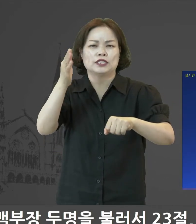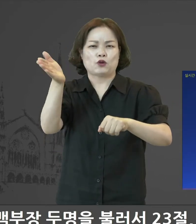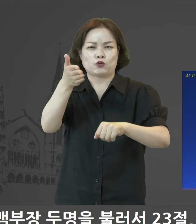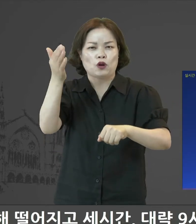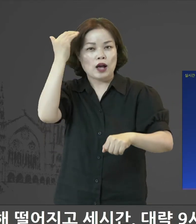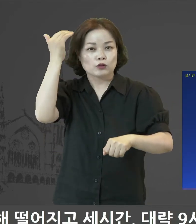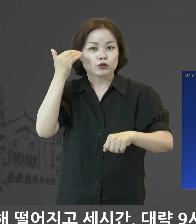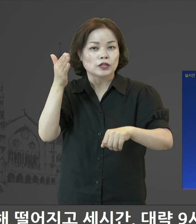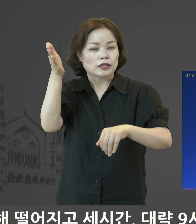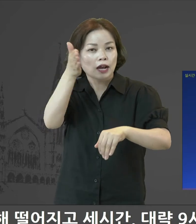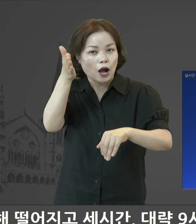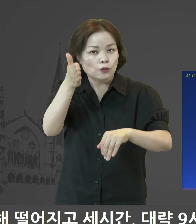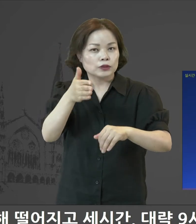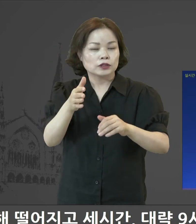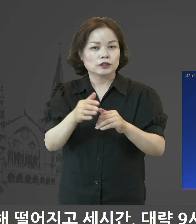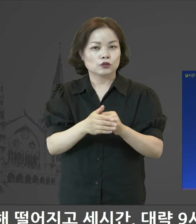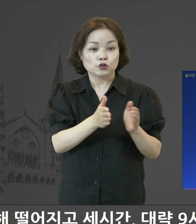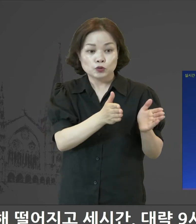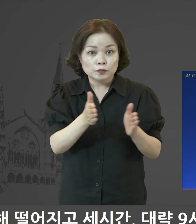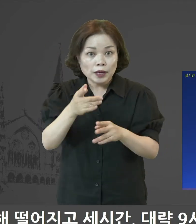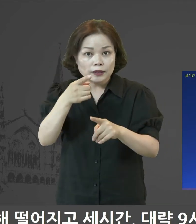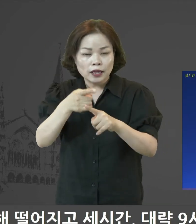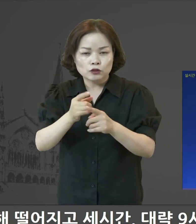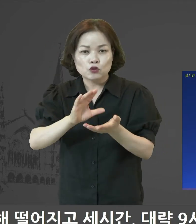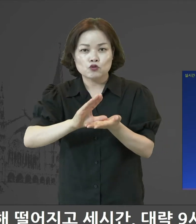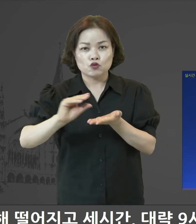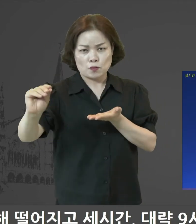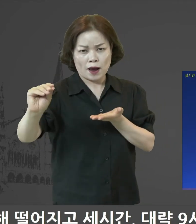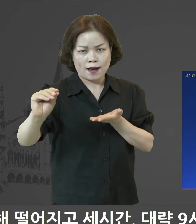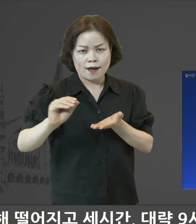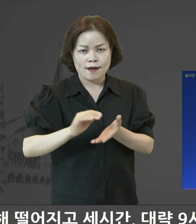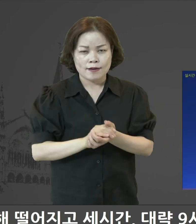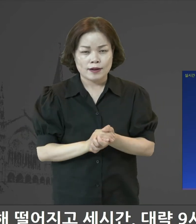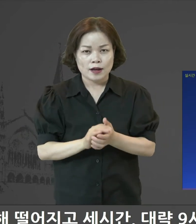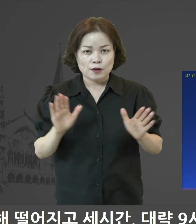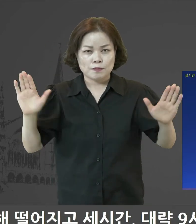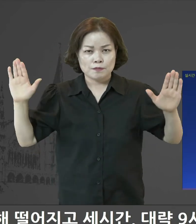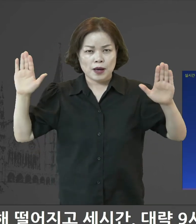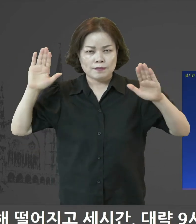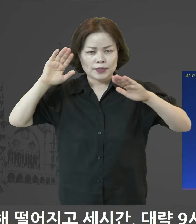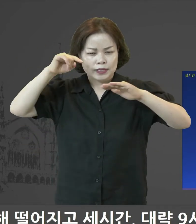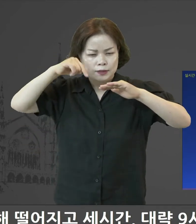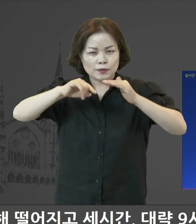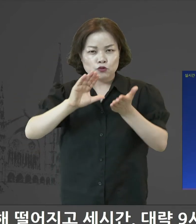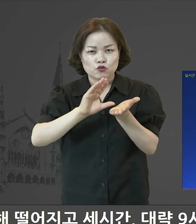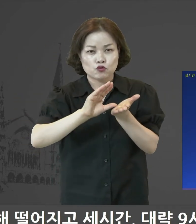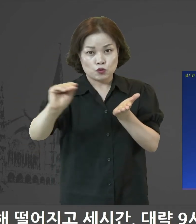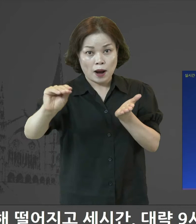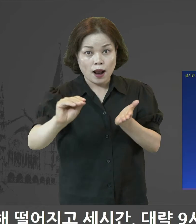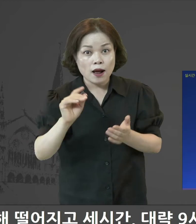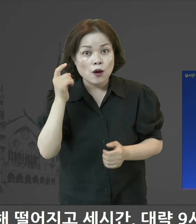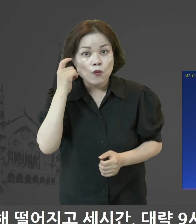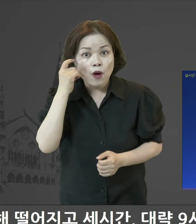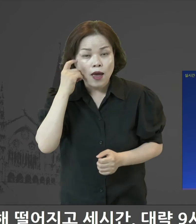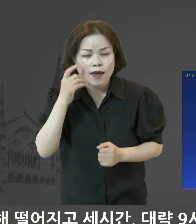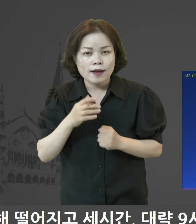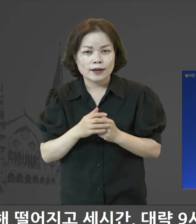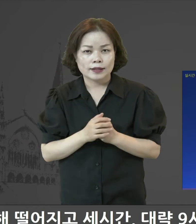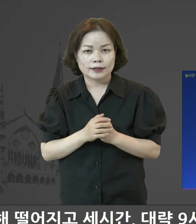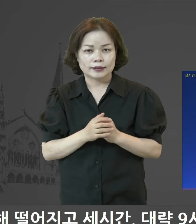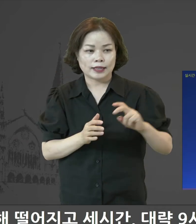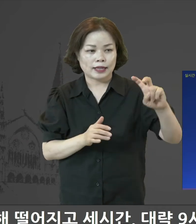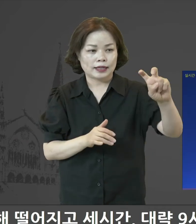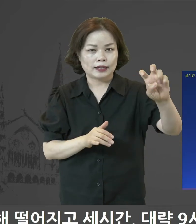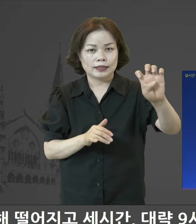그때에 준비하였다가 출발하기로, 그러니까 밤이 깊어지면 출발하기로. 왜? 40인